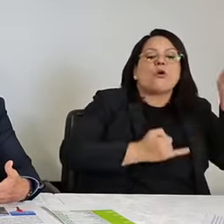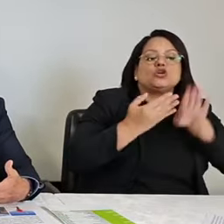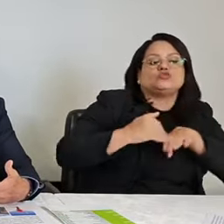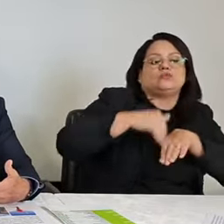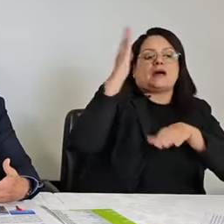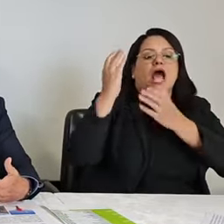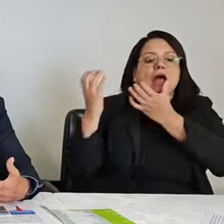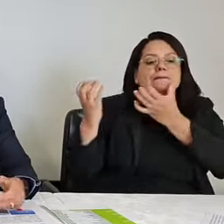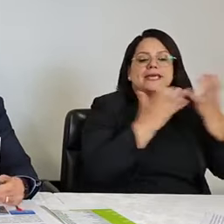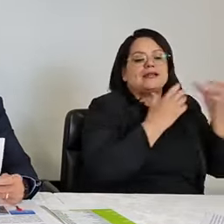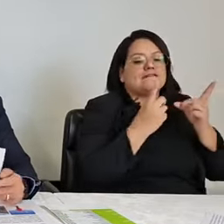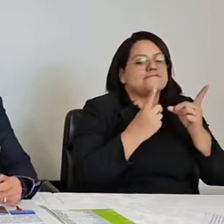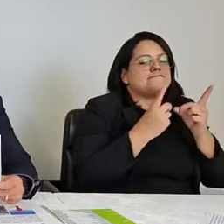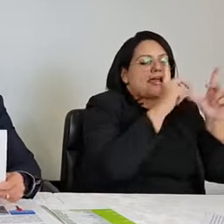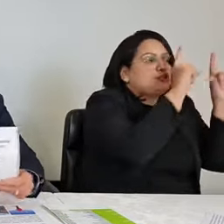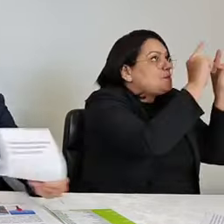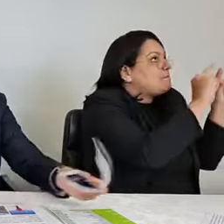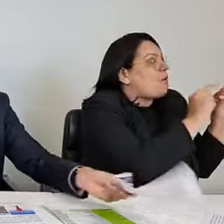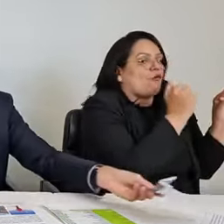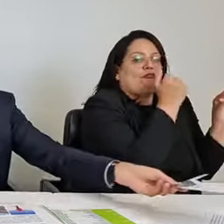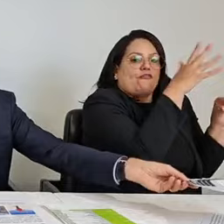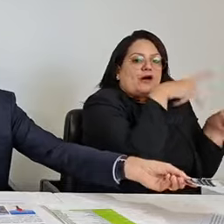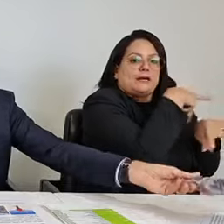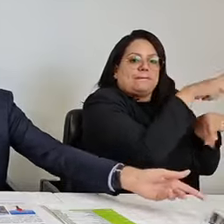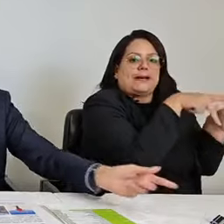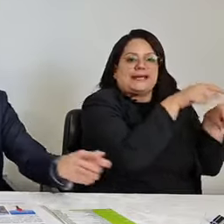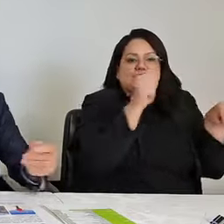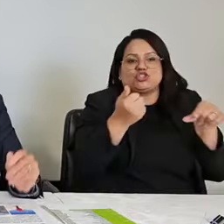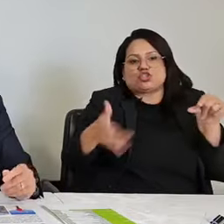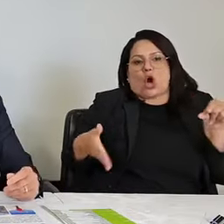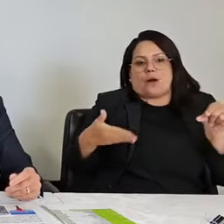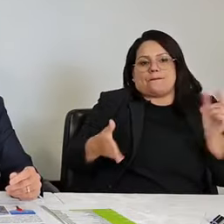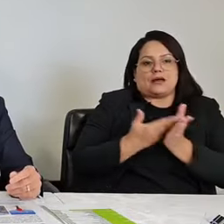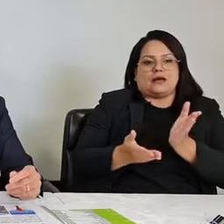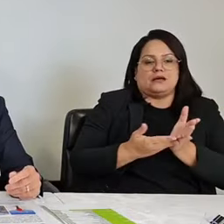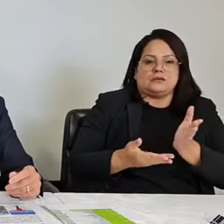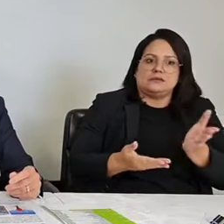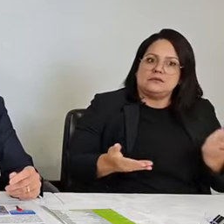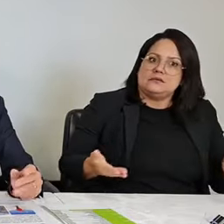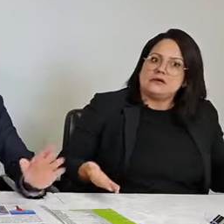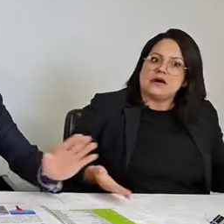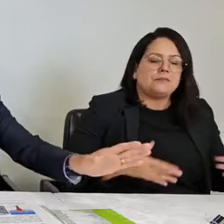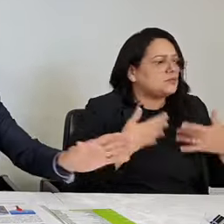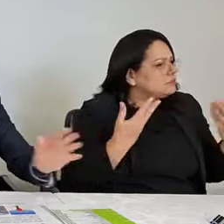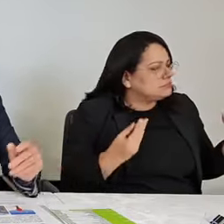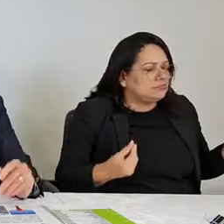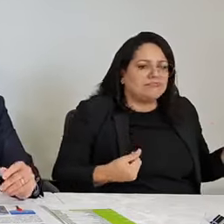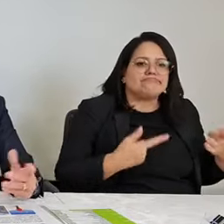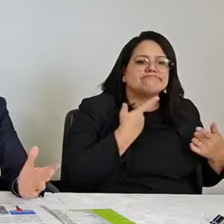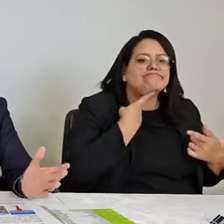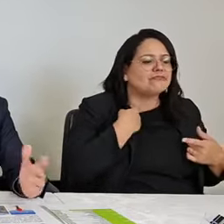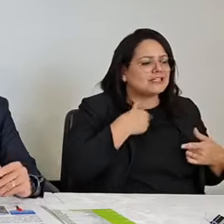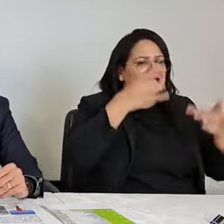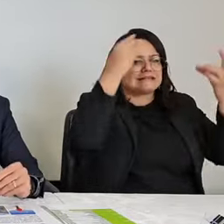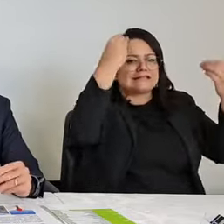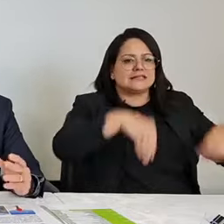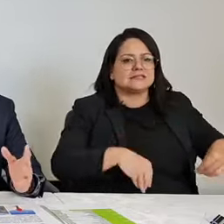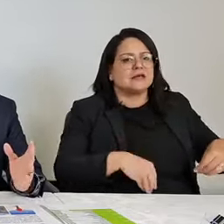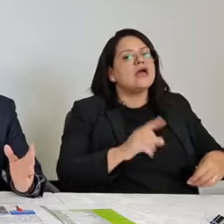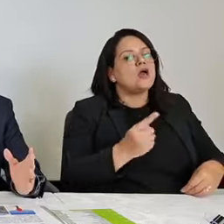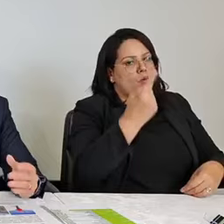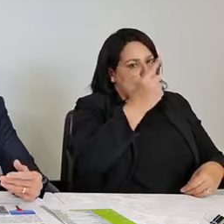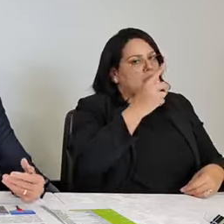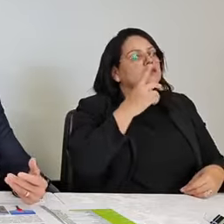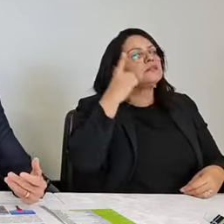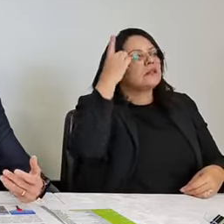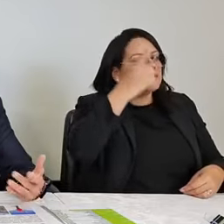esse projeto. Poderia ocasionar até desabastecimento, desestímulo para o plantio. Então, é uma parlamentar que é autora